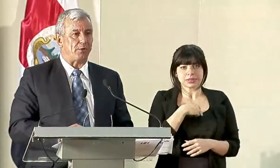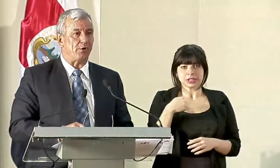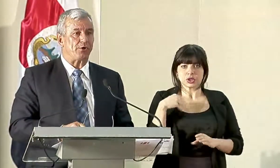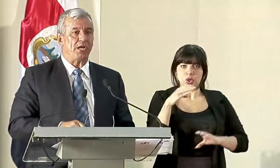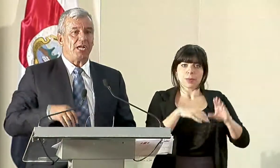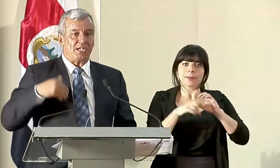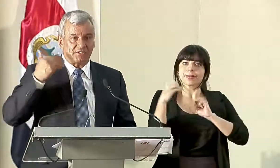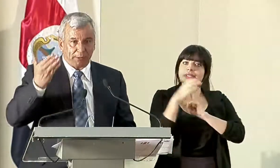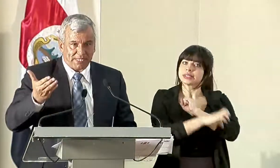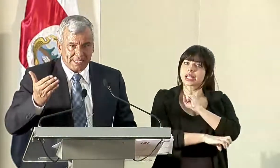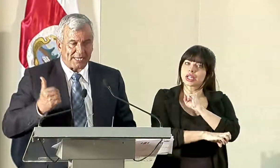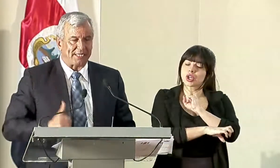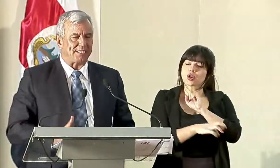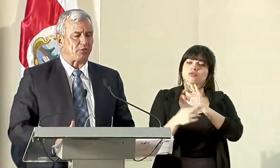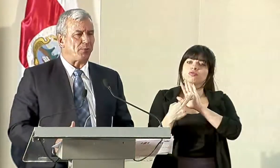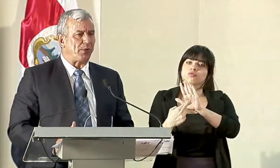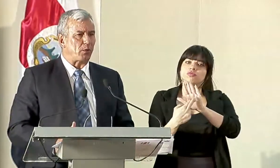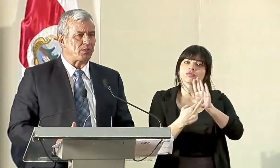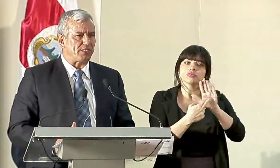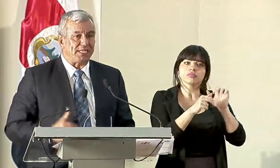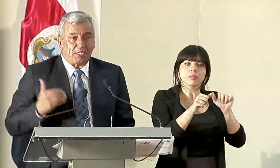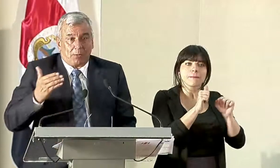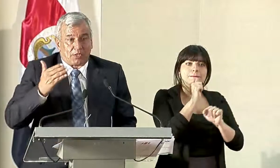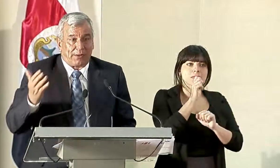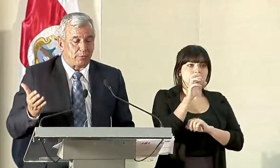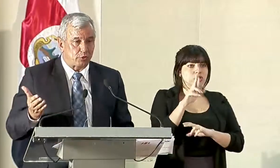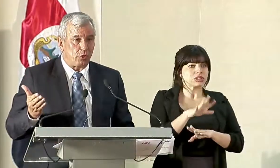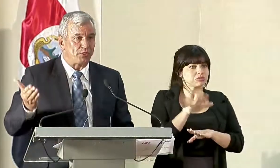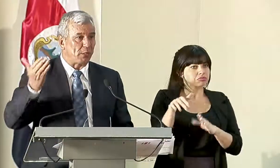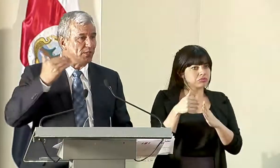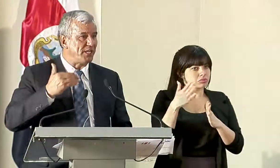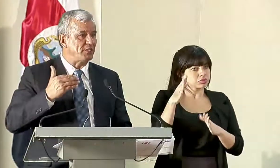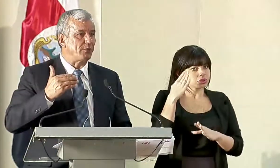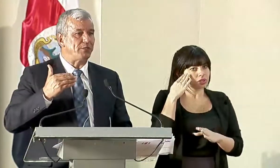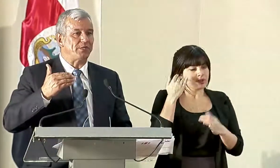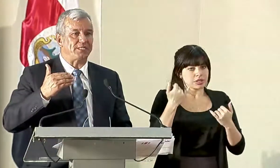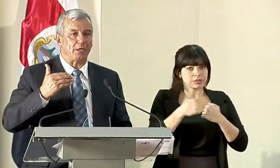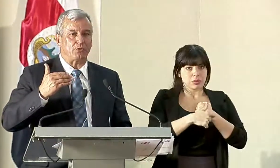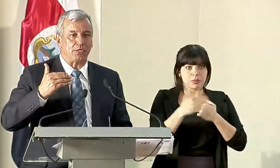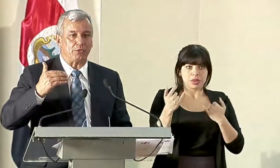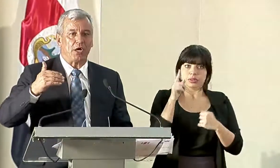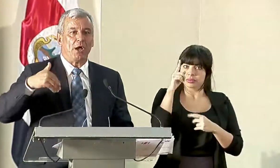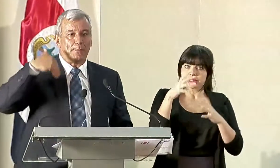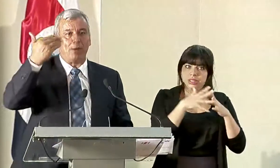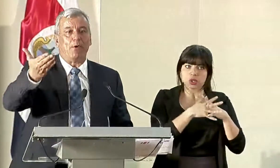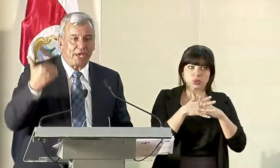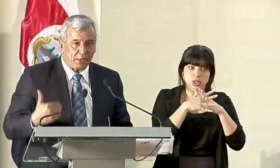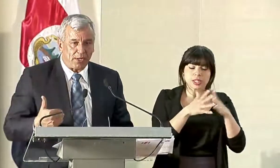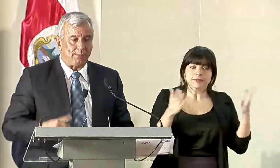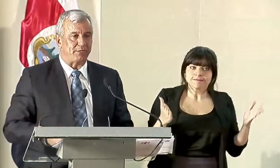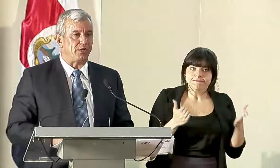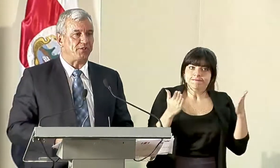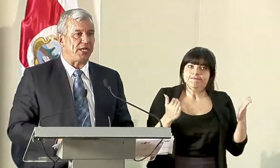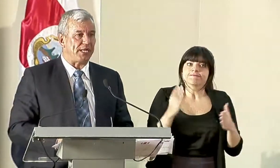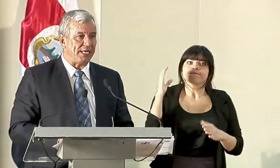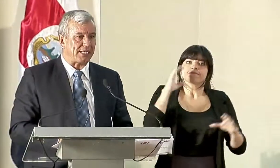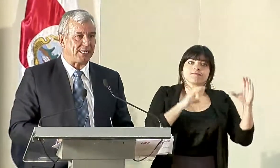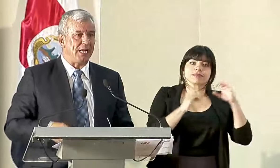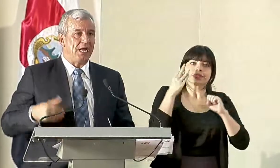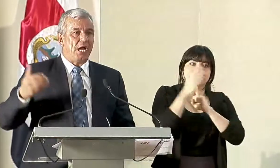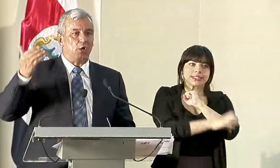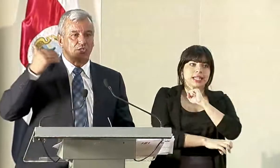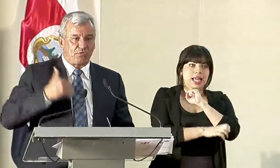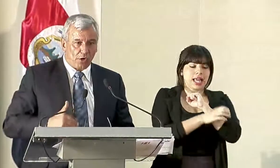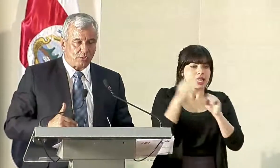Comercio Exterior, representantes del sector privado costarricense, como lo sabemos todos, se encuentran en estos momentos en Estados Unidos promoviendo la inversión extranjera